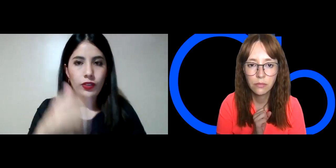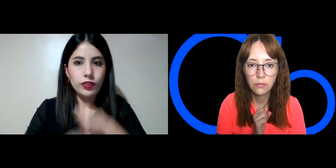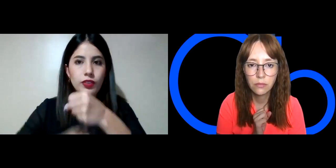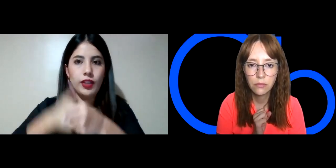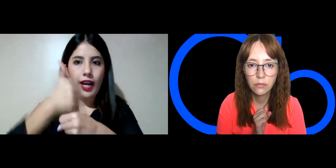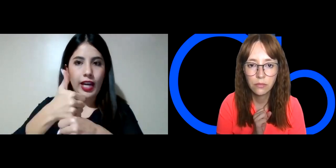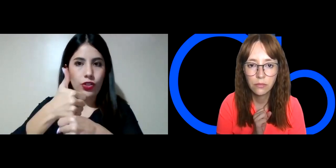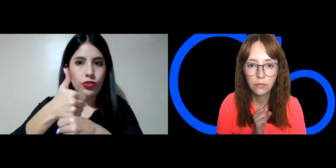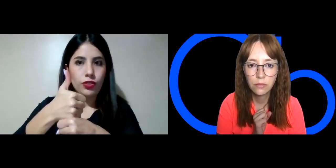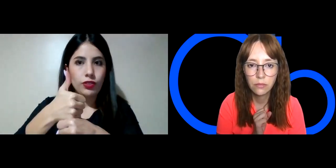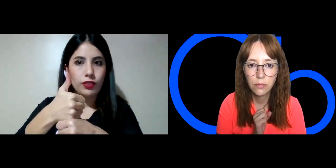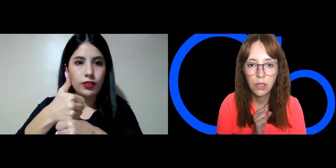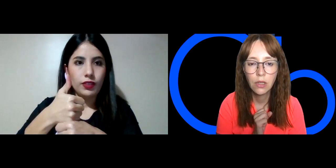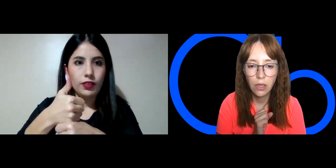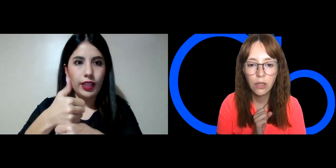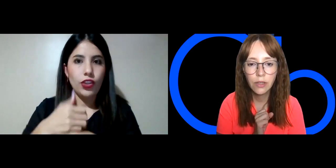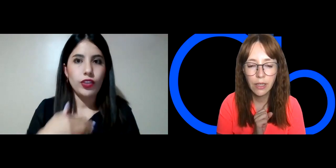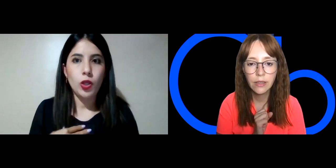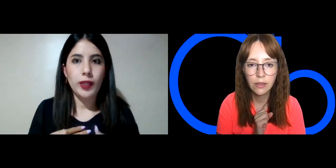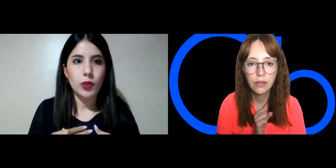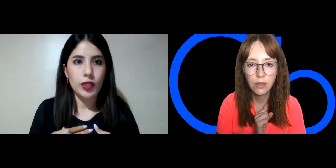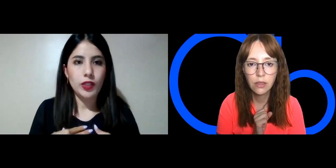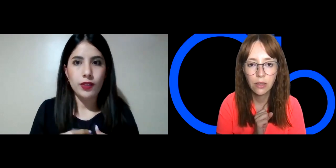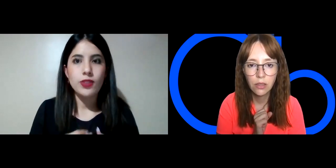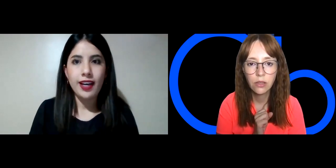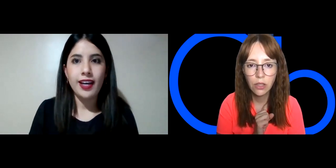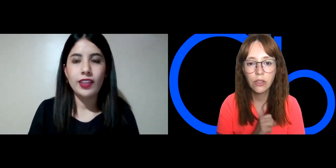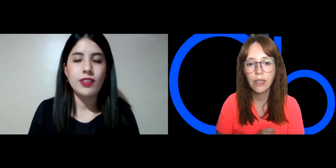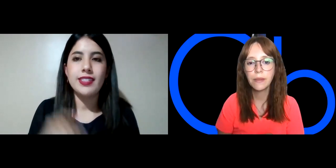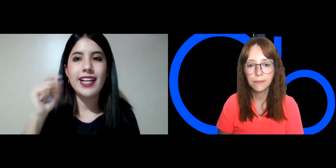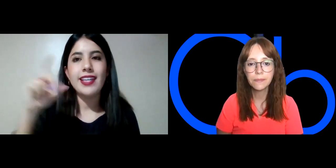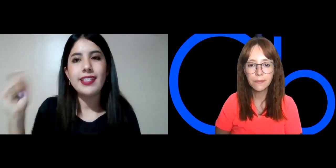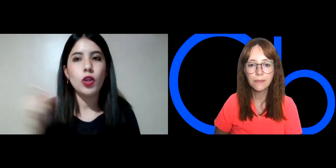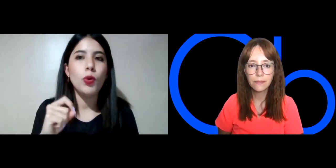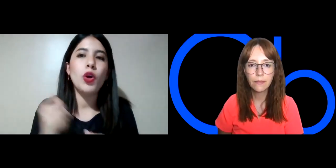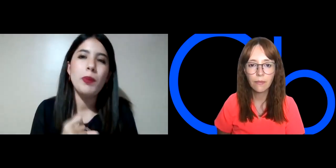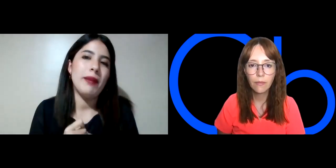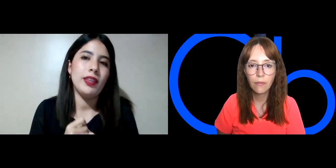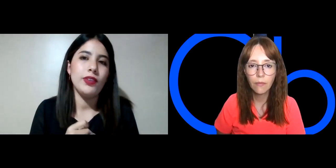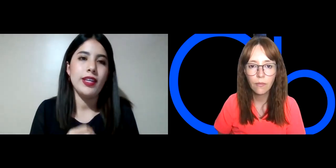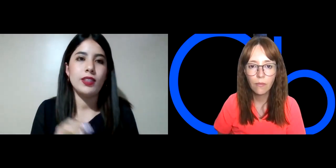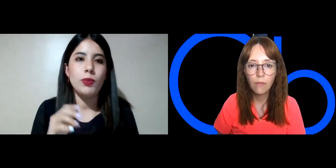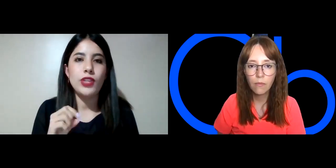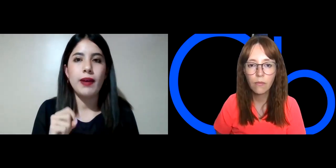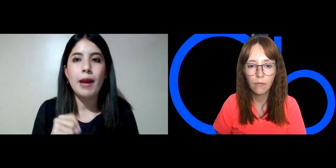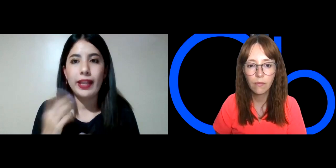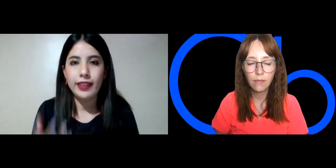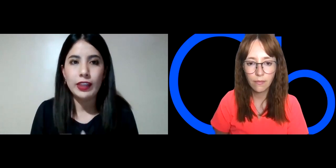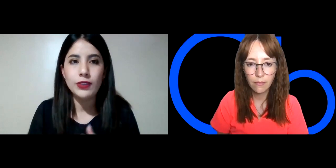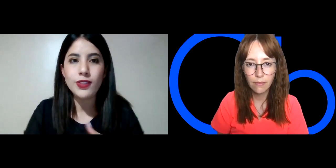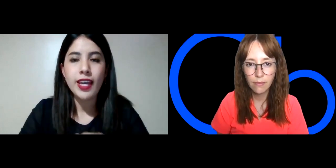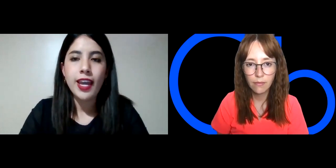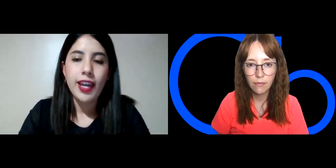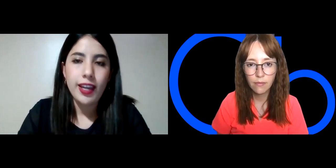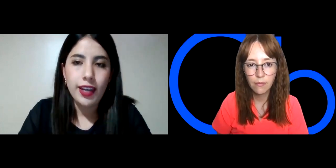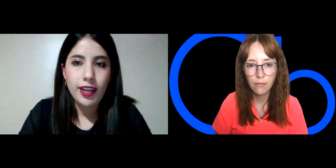24 años, de que Oh, yo tengo 24 años. Ajá, entonces ya se hace como un complemento, ya es como